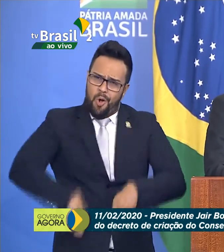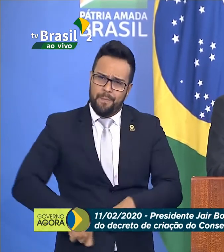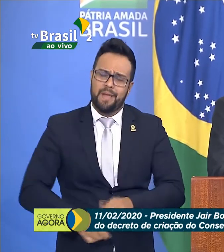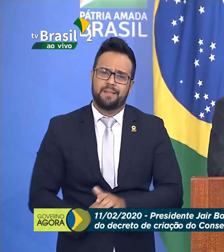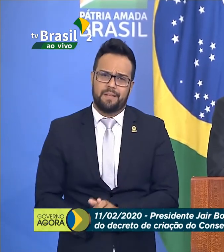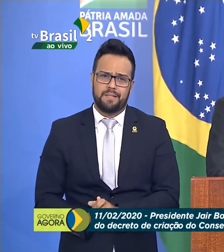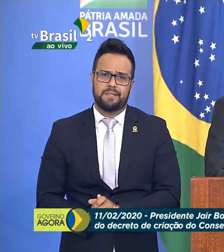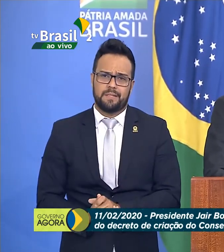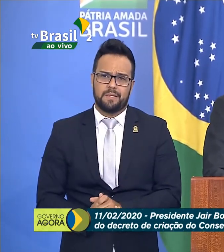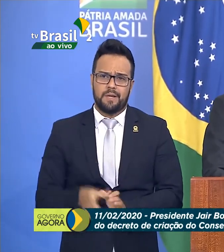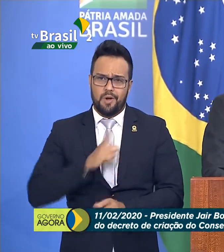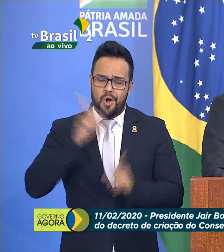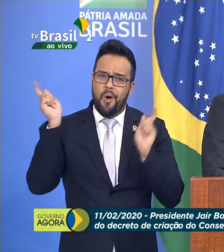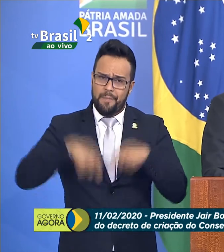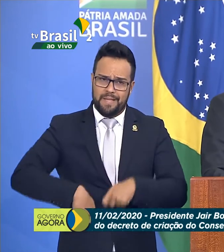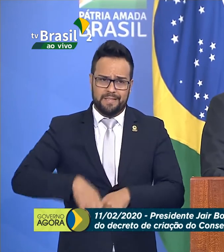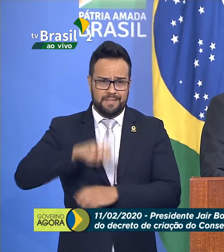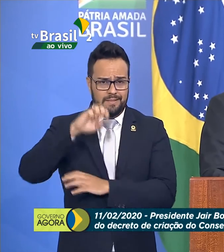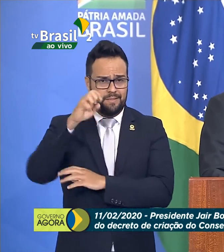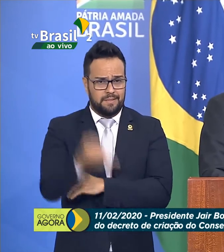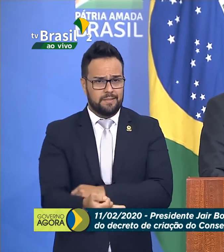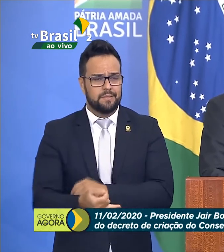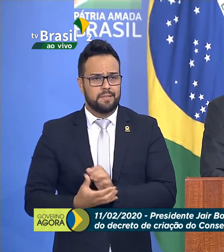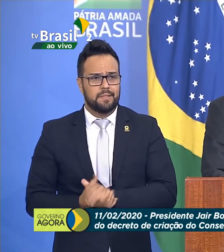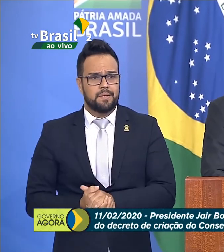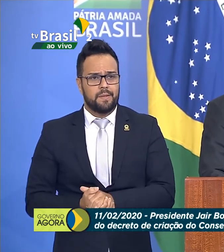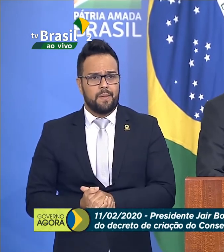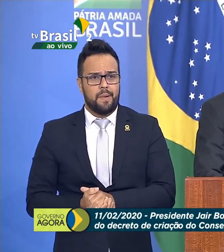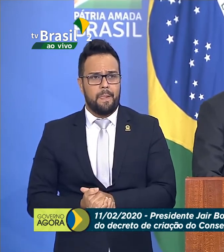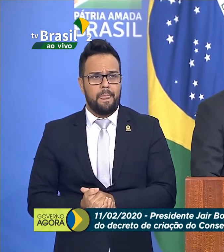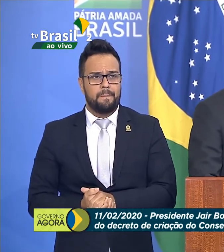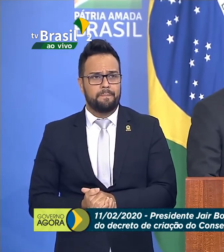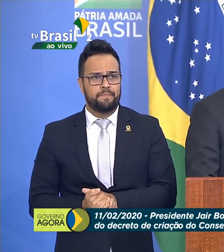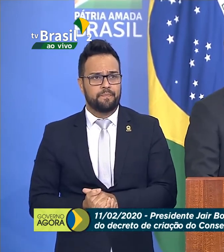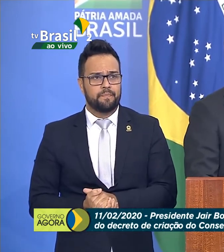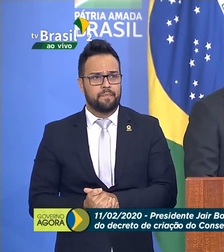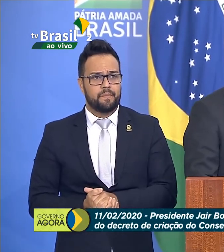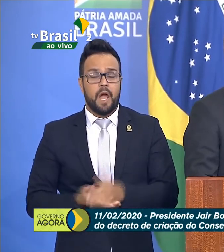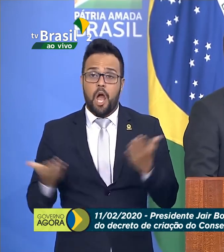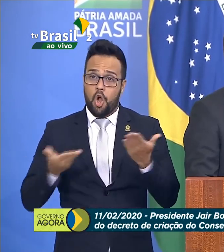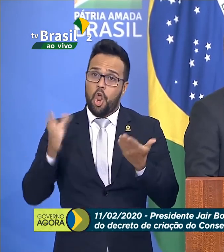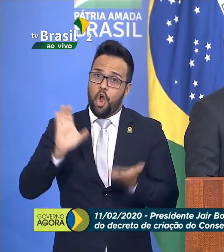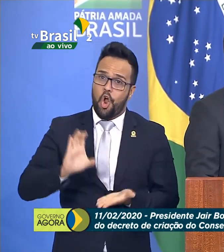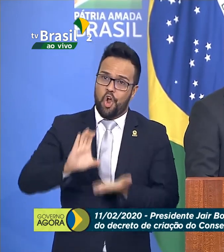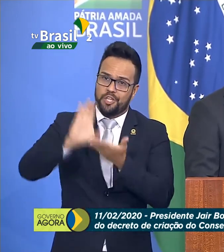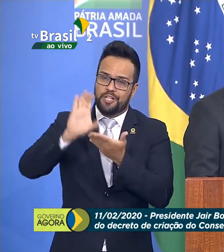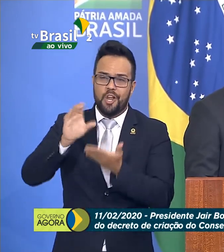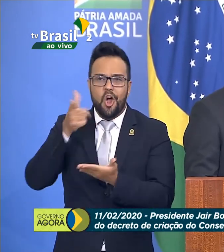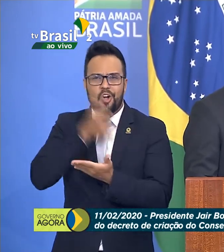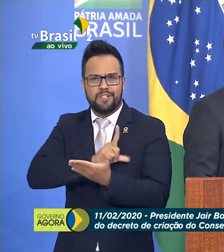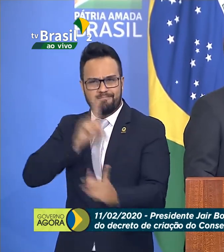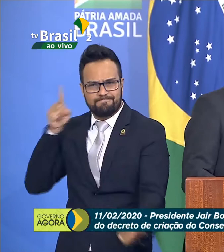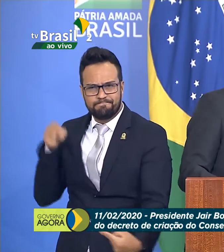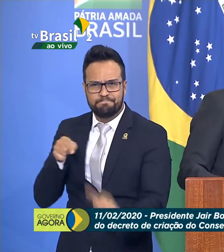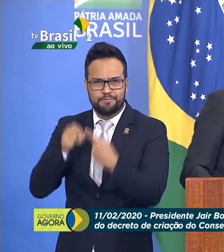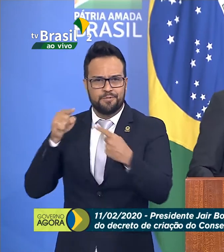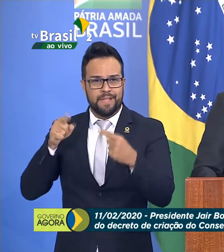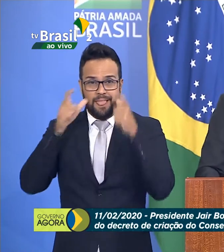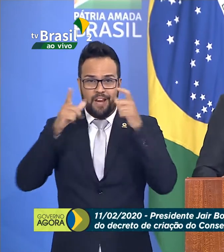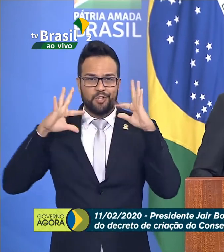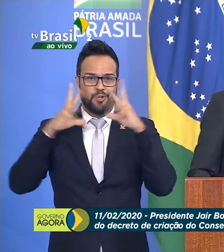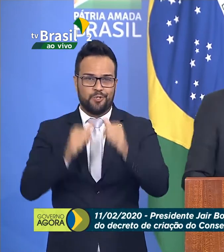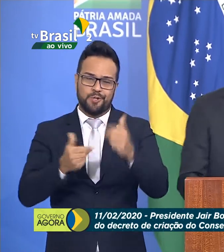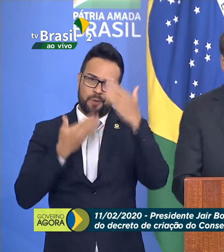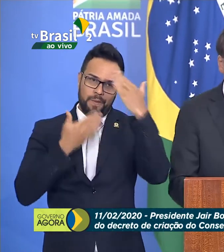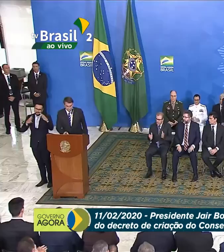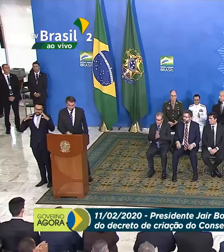mais do que suficiente para que este conselho atinja o objetivo que é o interesse de todos nós. Muito